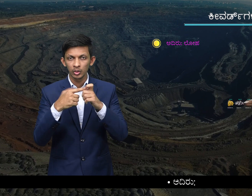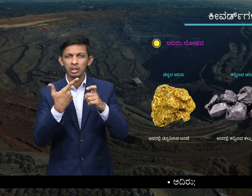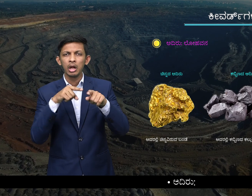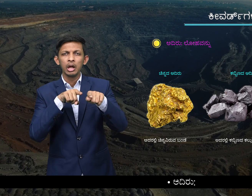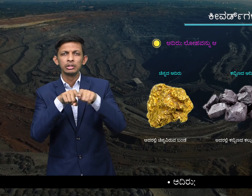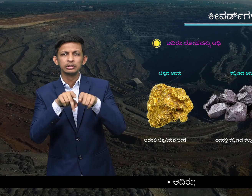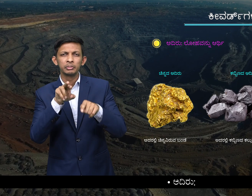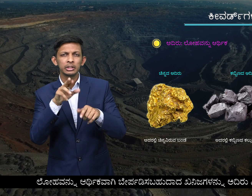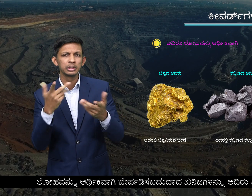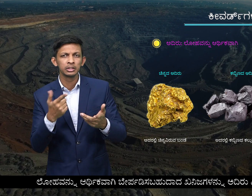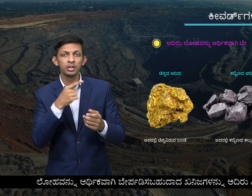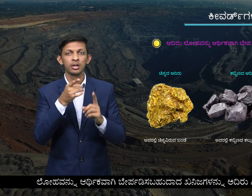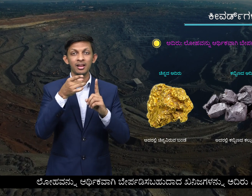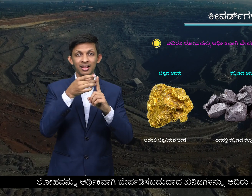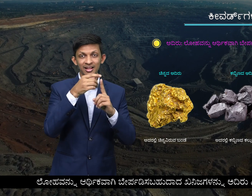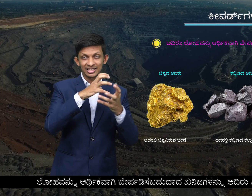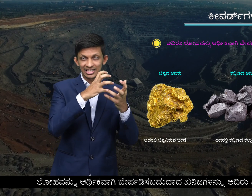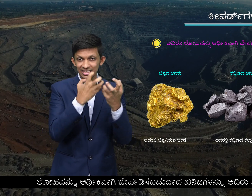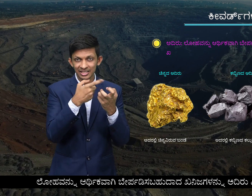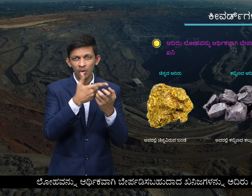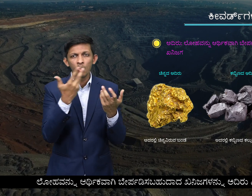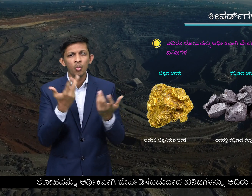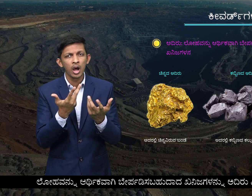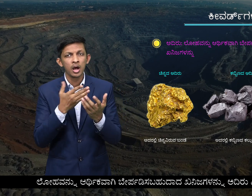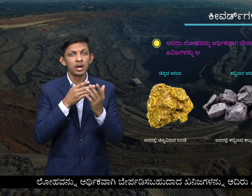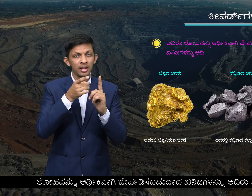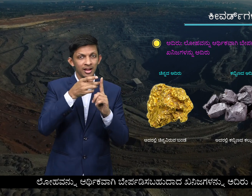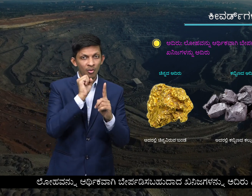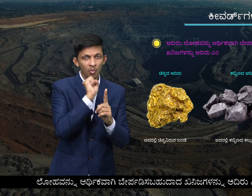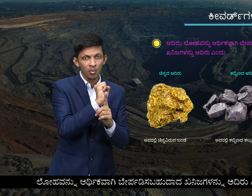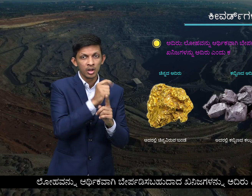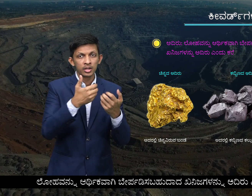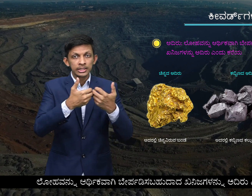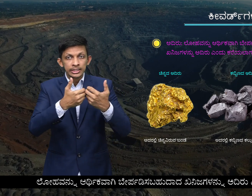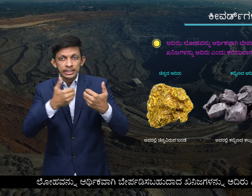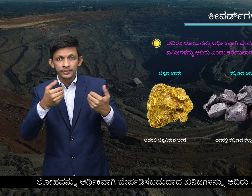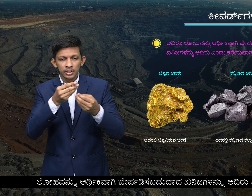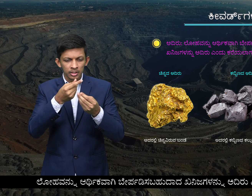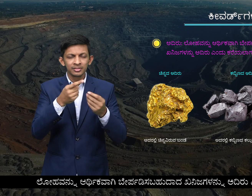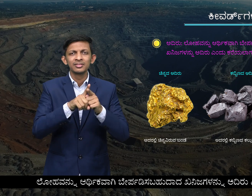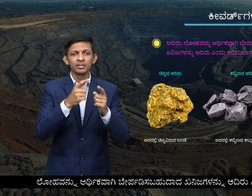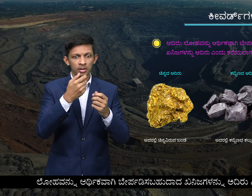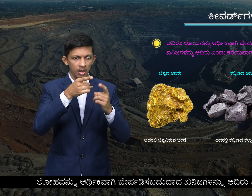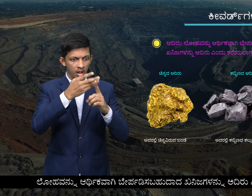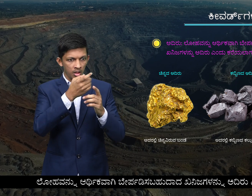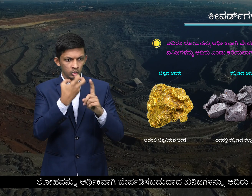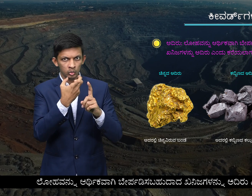ಅದಿರು, ಲೋಹವನ್ನ ಆರ್ಥಿಕವಾಗಿ ಬೇರ್ಪಡಿಸಬಹುದಾದ ಖನಿಜಗಳನ್ನ ಅದಿರು ಎಂದು